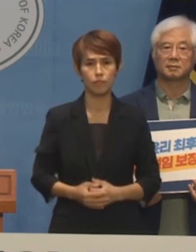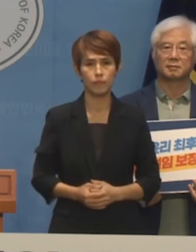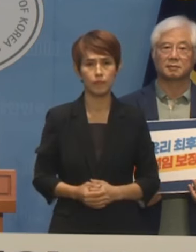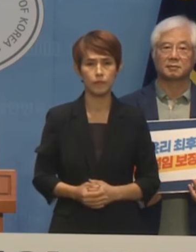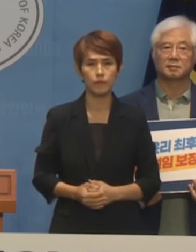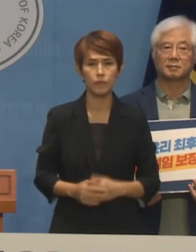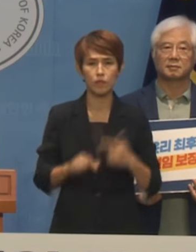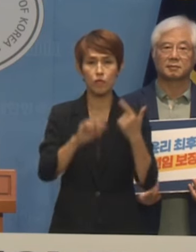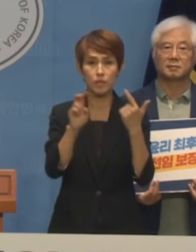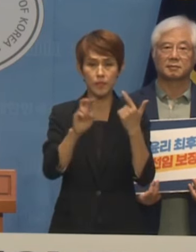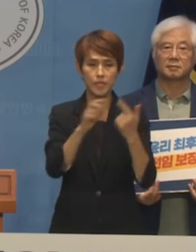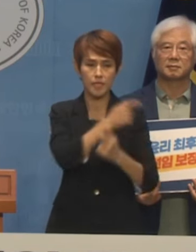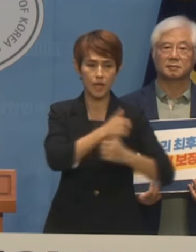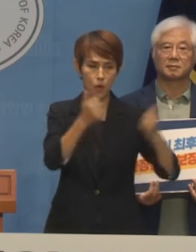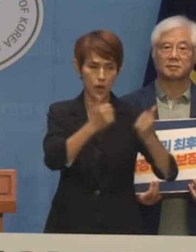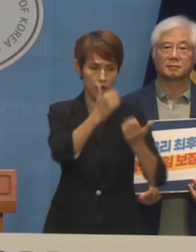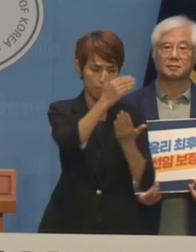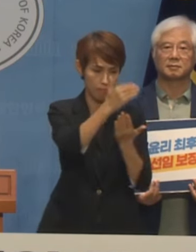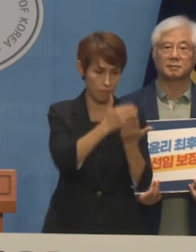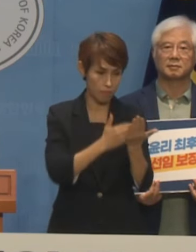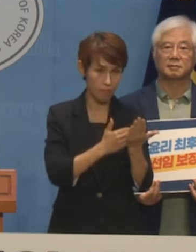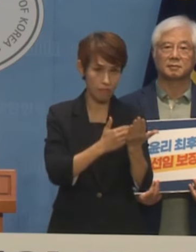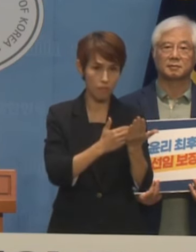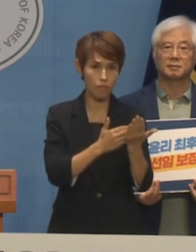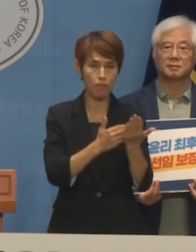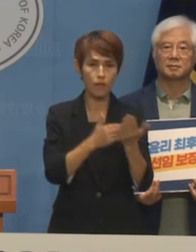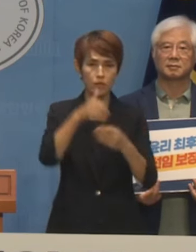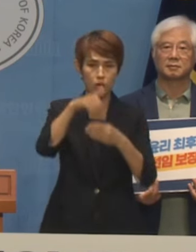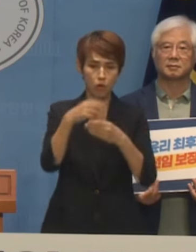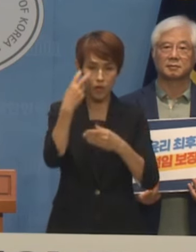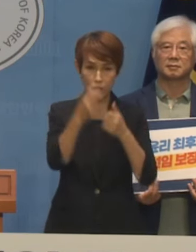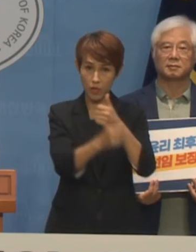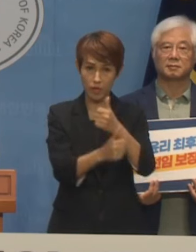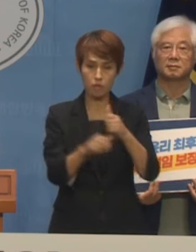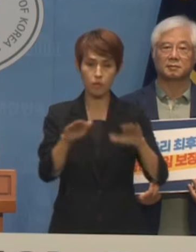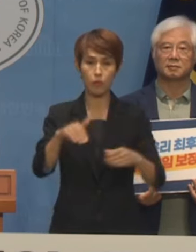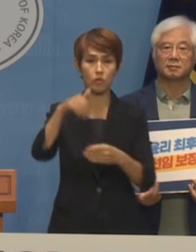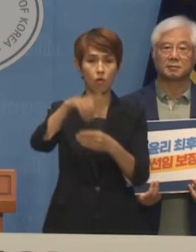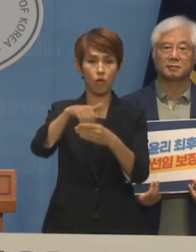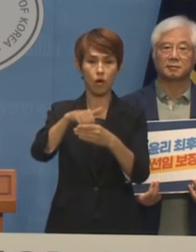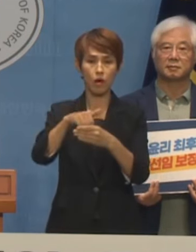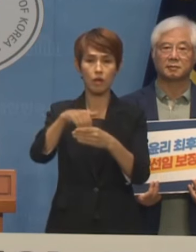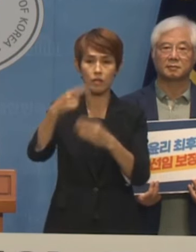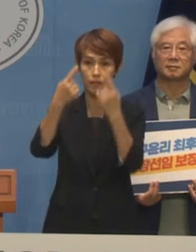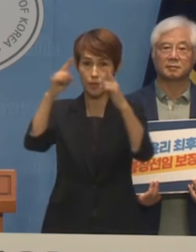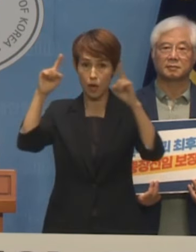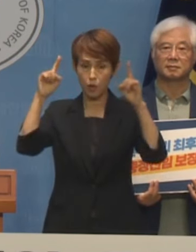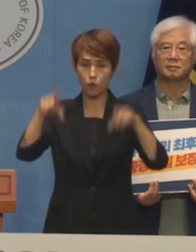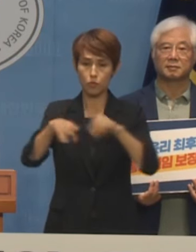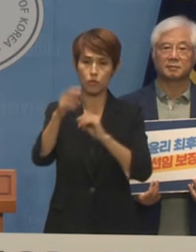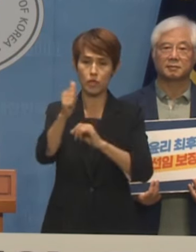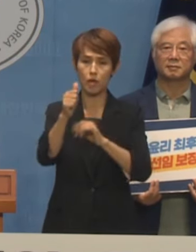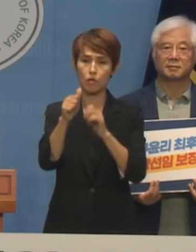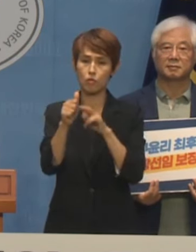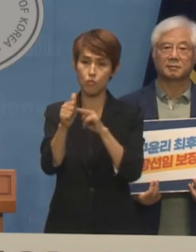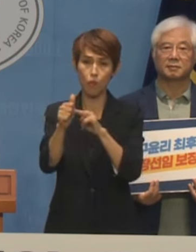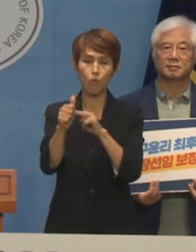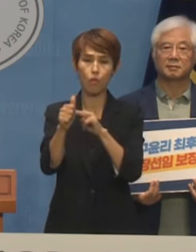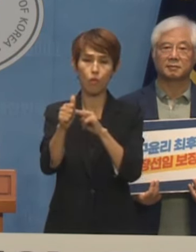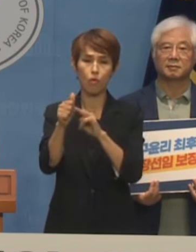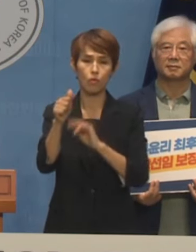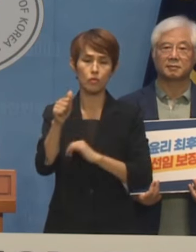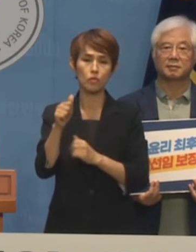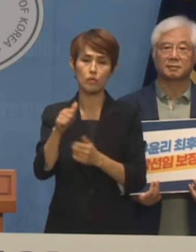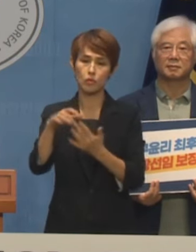지난 6월 20일 이사회 회의록에 보면 선관위는 이번 선거가 숙명여자대학교 총장 후보 선출 및